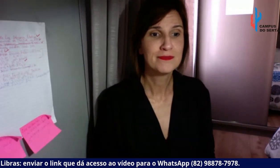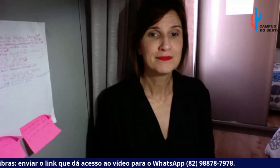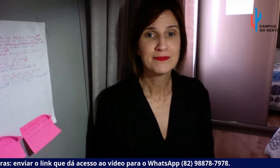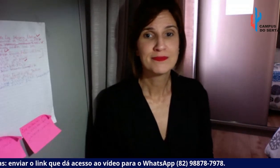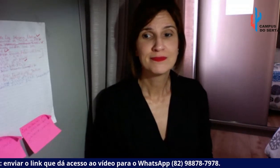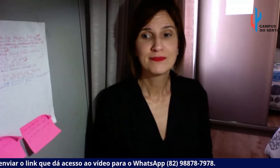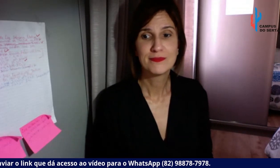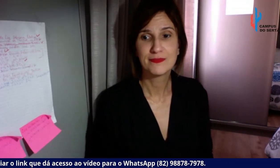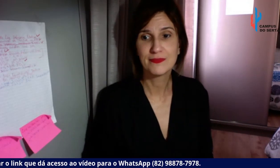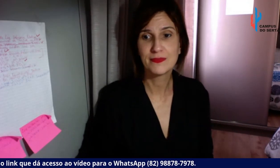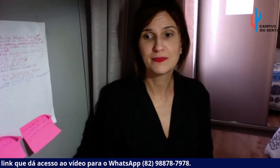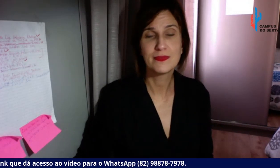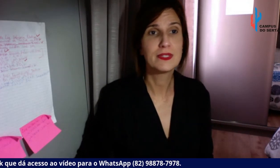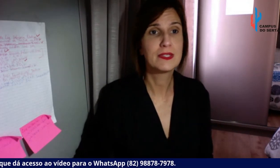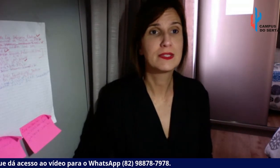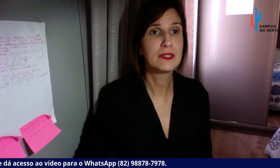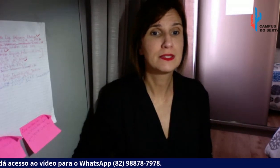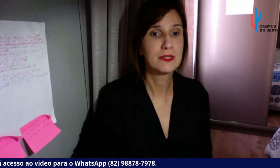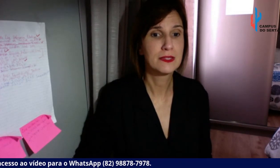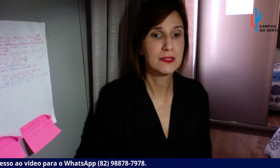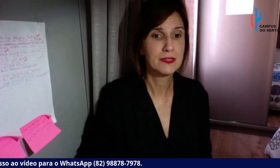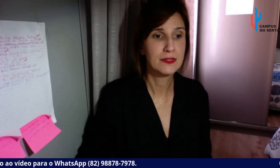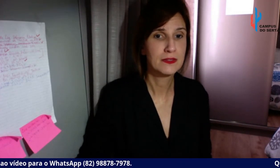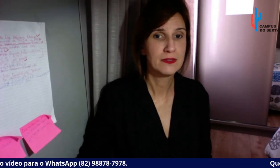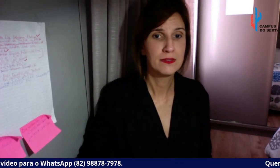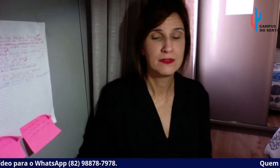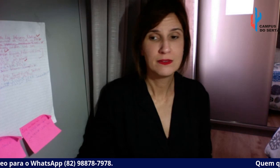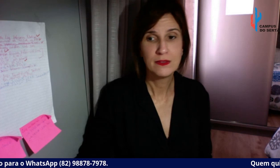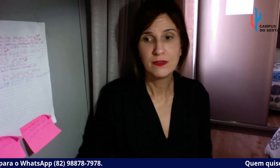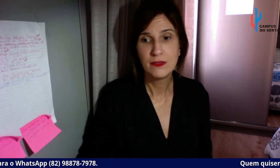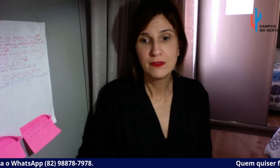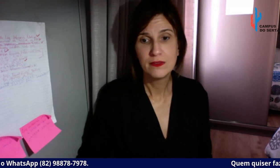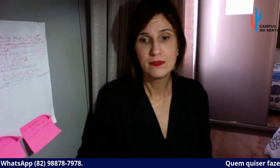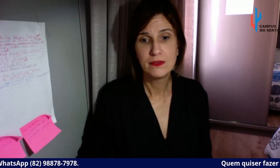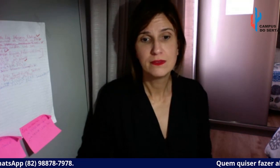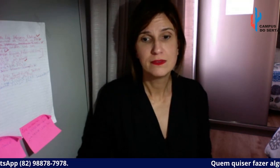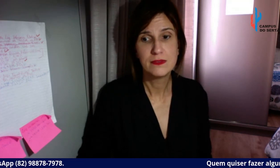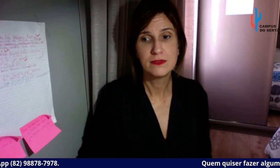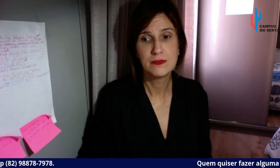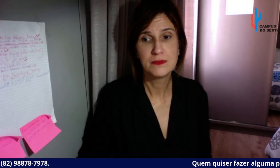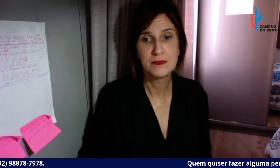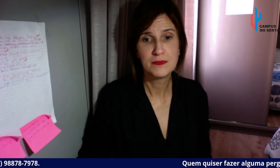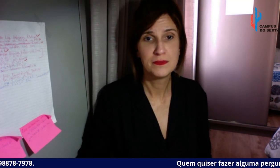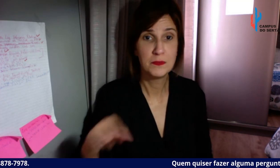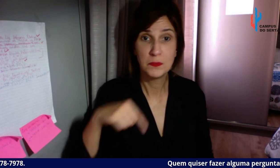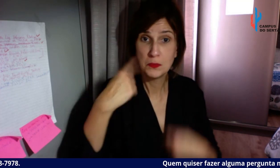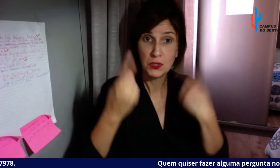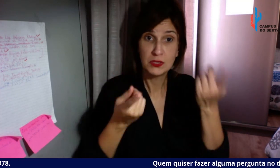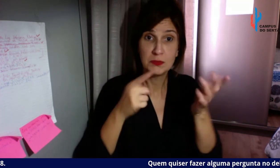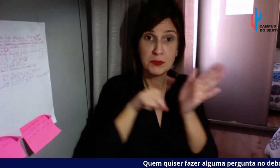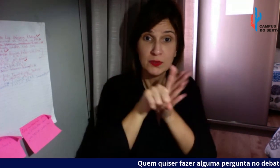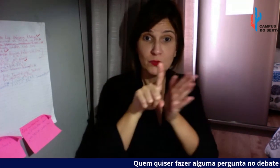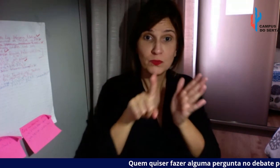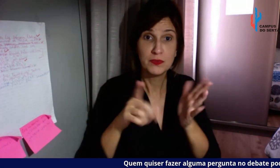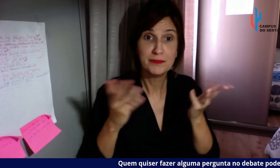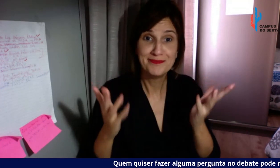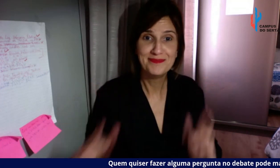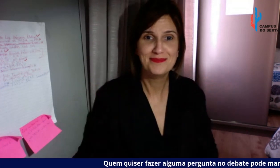escolas ouvintes, que também têm se debruçado em trabalhar com os alunos nesse momento de dificuldade, é importante também